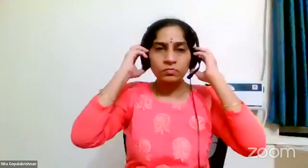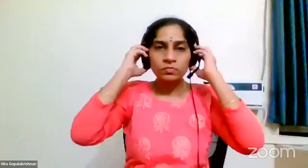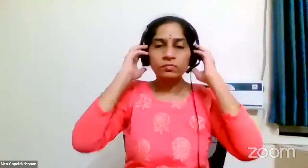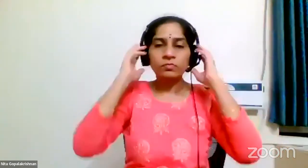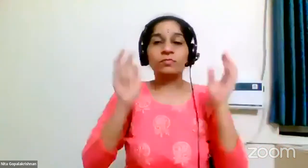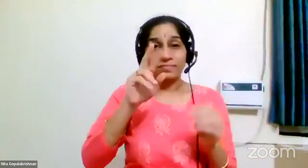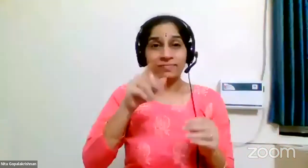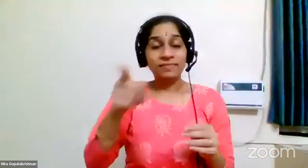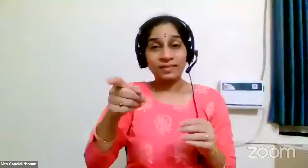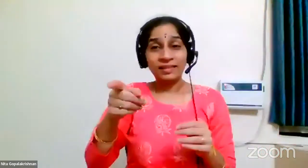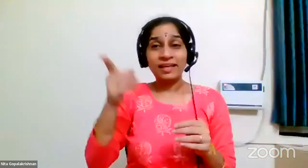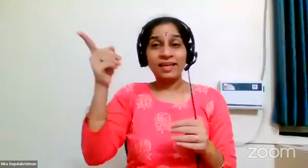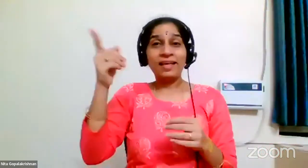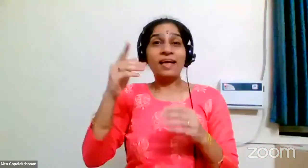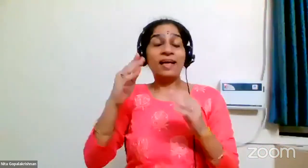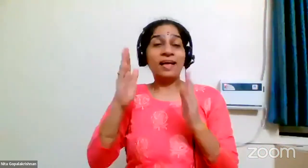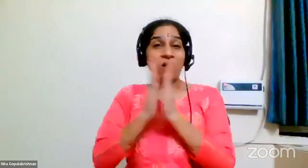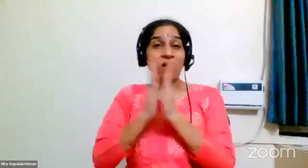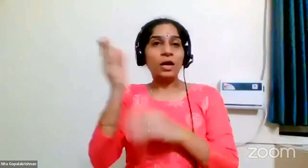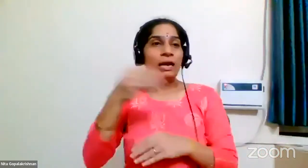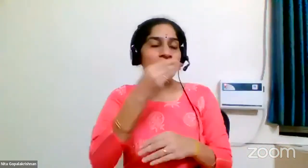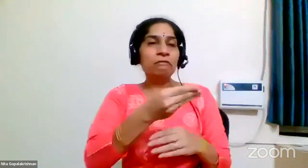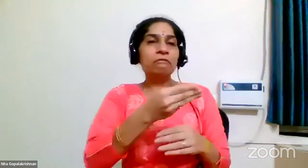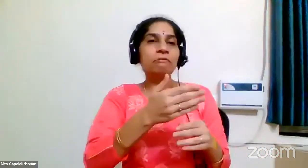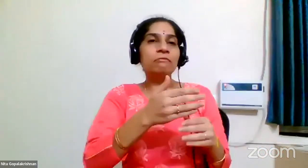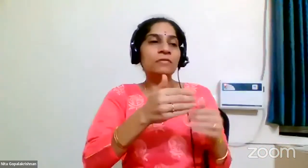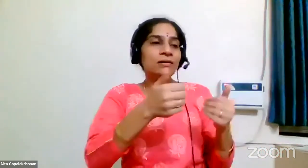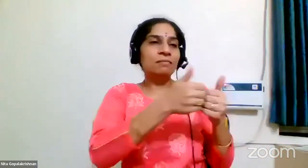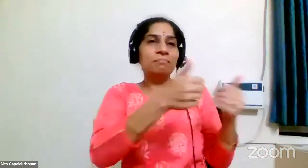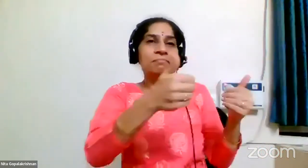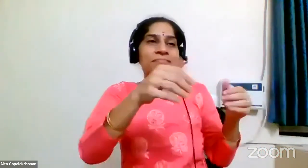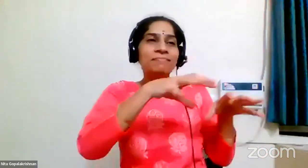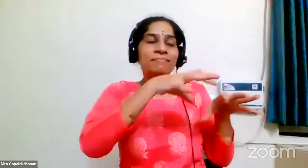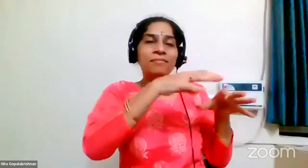अनुसार। जैसे जिसमें